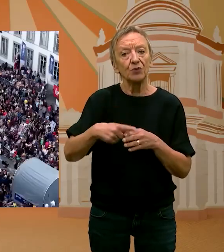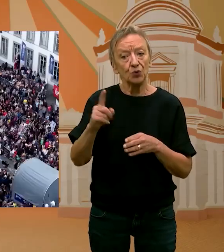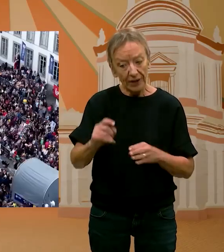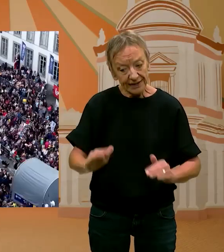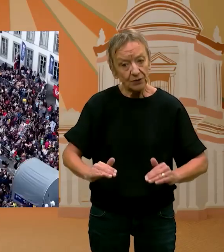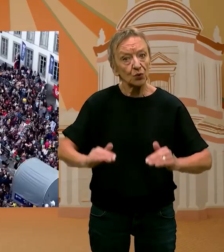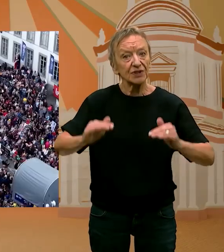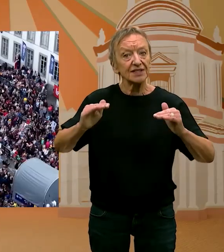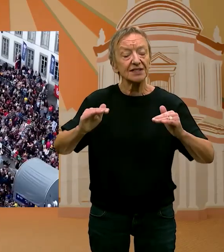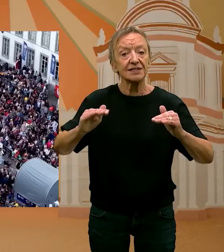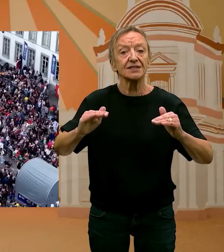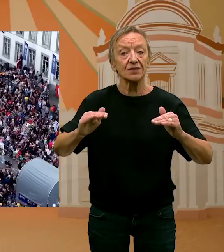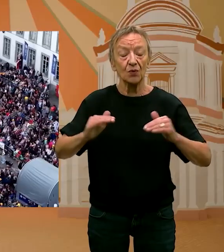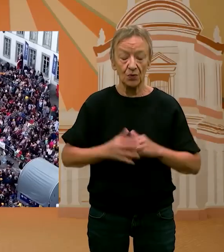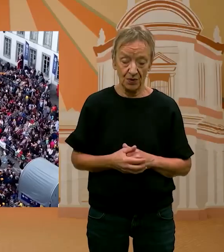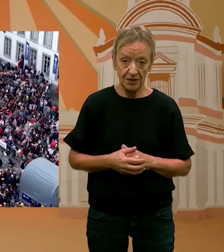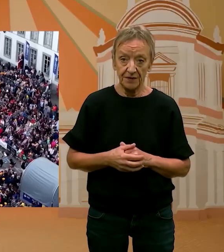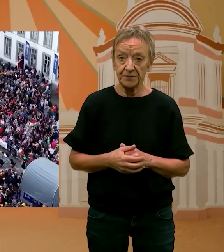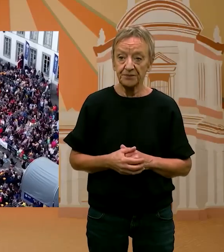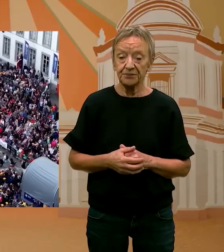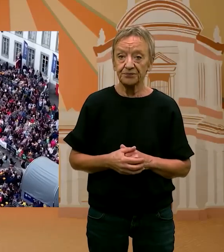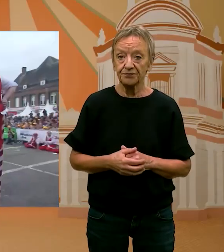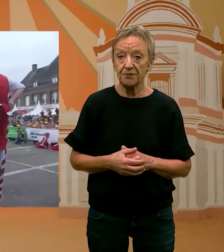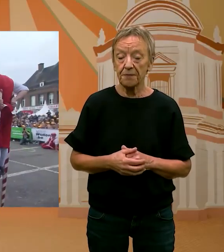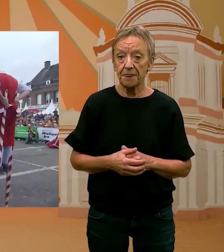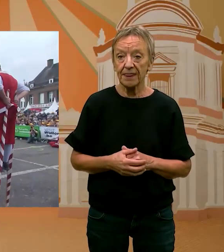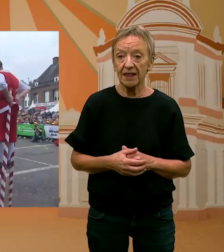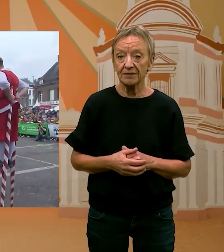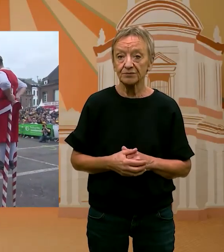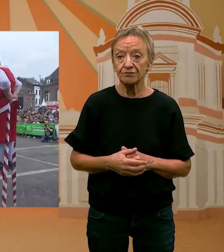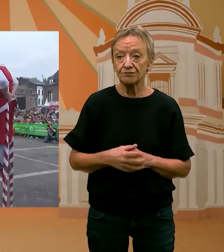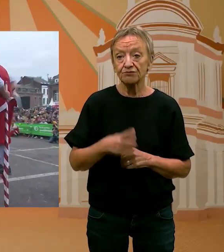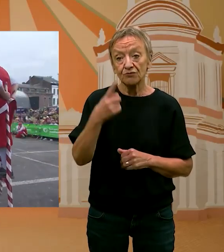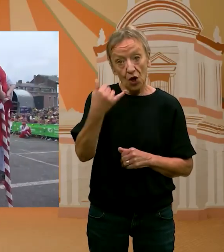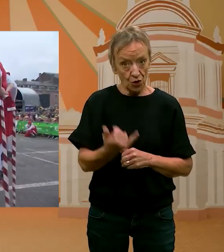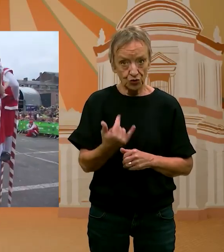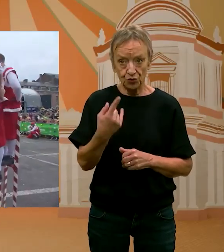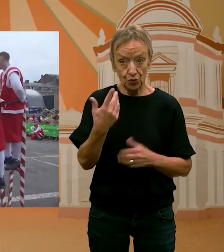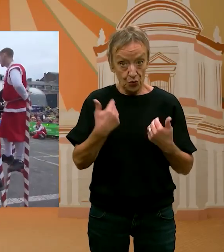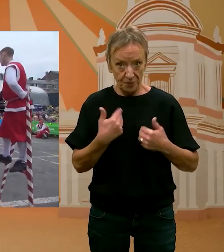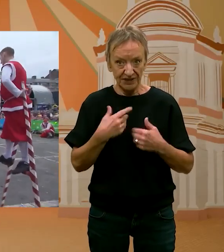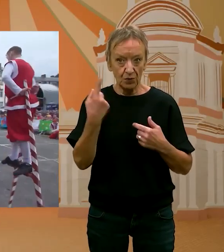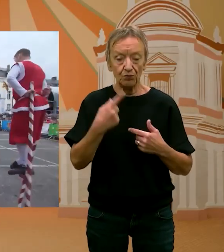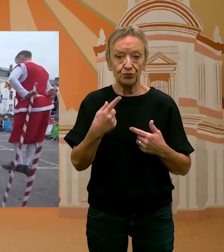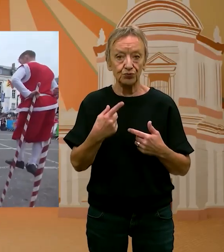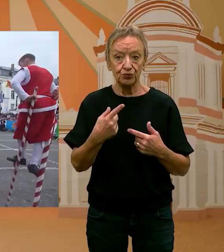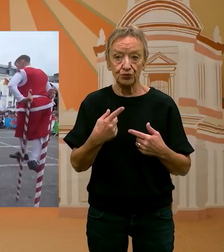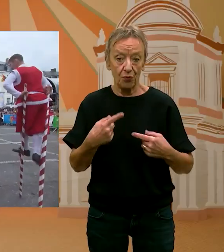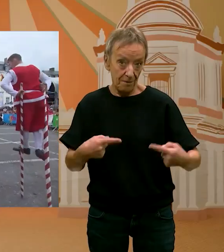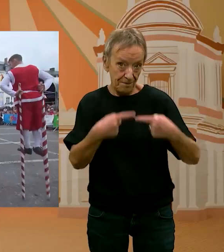bateau ou une barque. Et puis un jour, quelqu'un a l'idée d'utiliser ces échasses pour se battre. Et donc, c'est pas un sport puisqu'il n'y a pas de